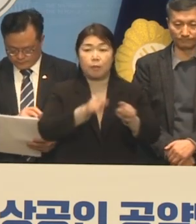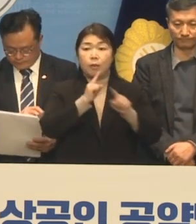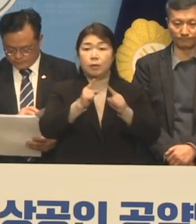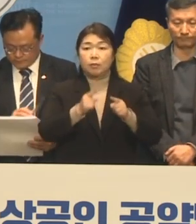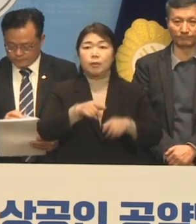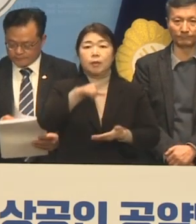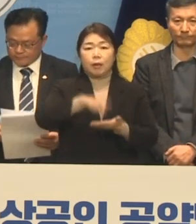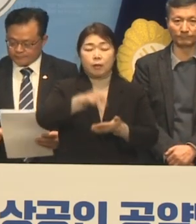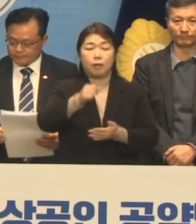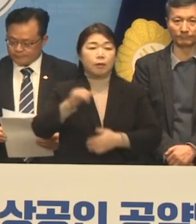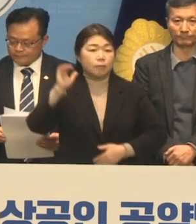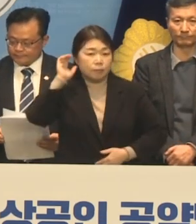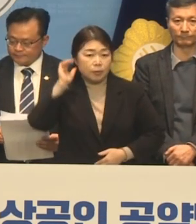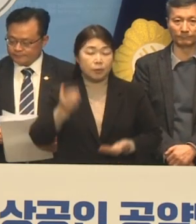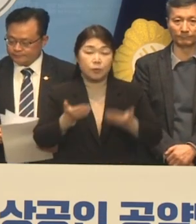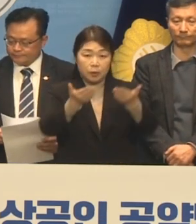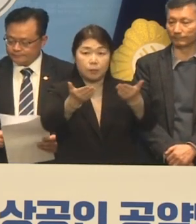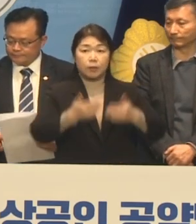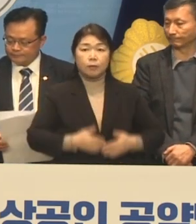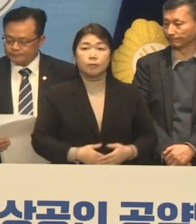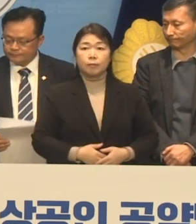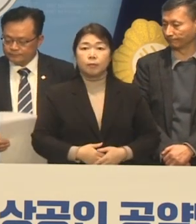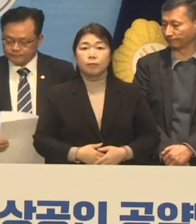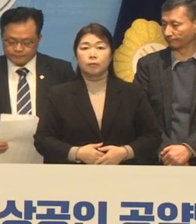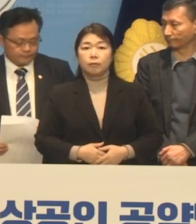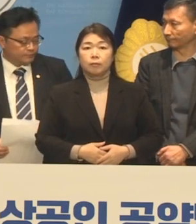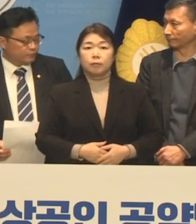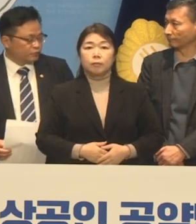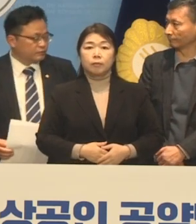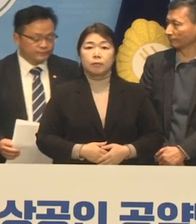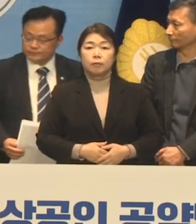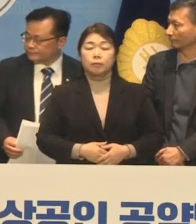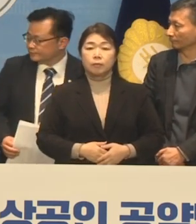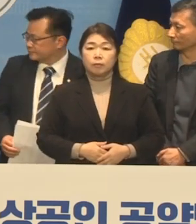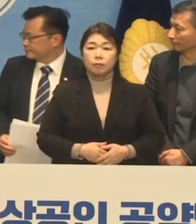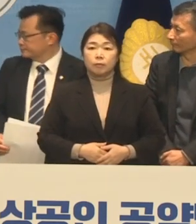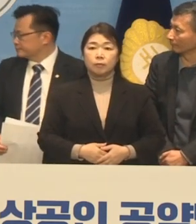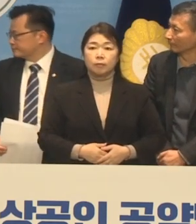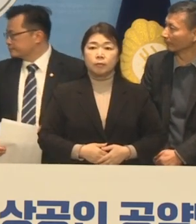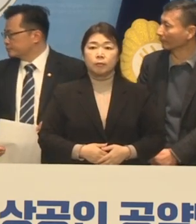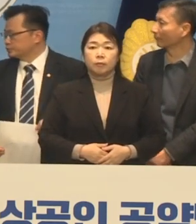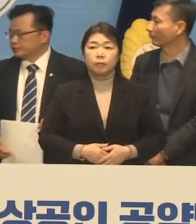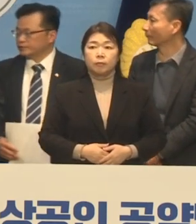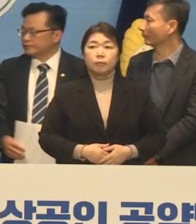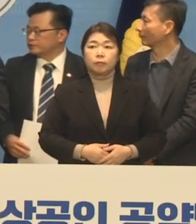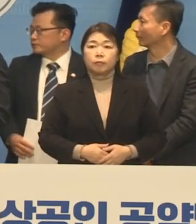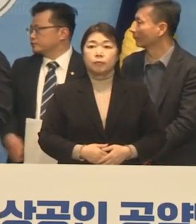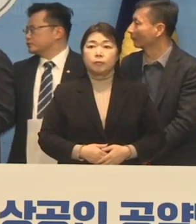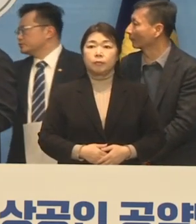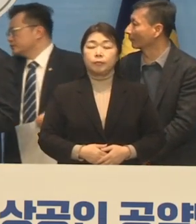간단히 듣도록 하겠습니다. 누구 한 분 나오셨습니까? 부인님.